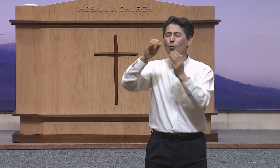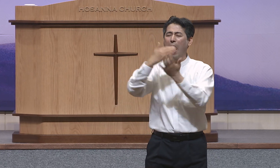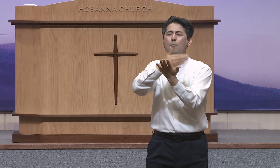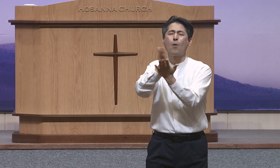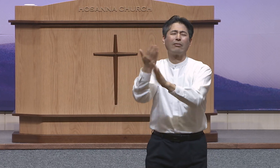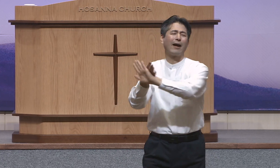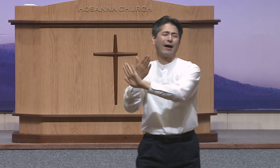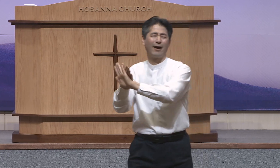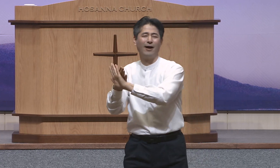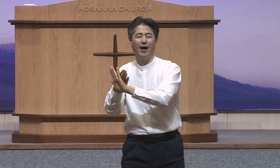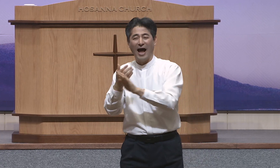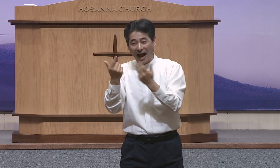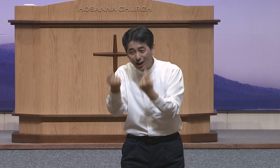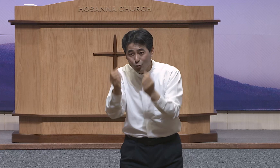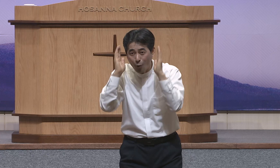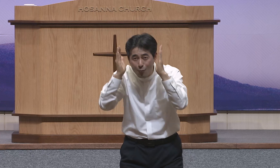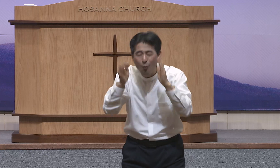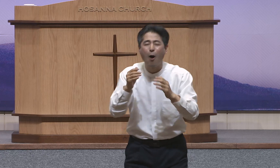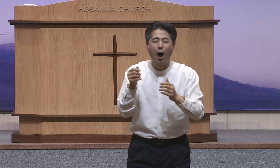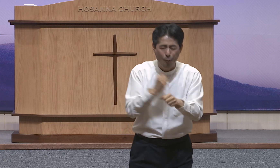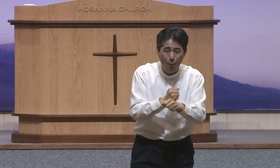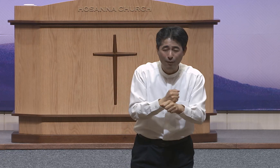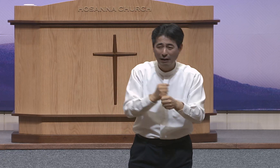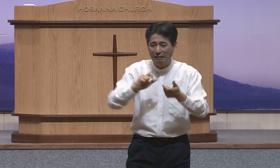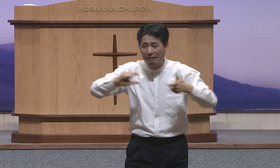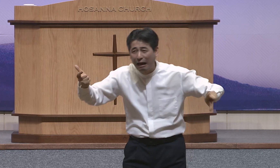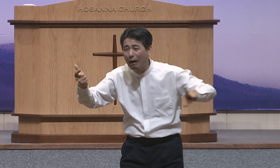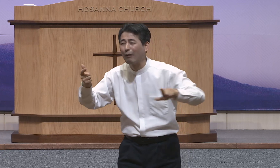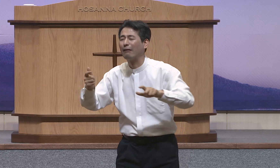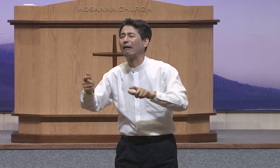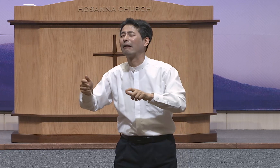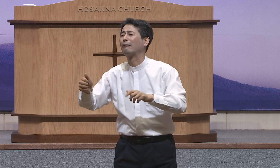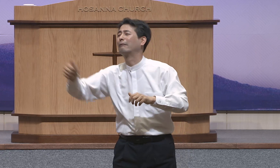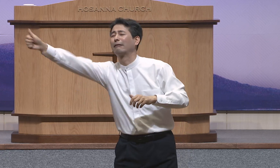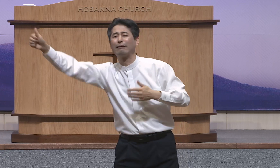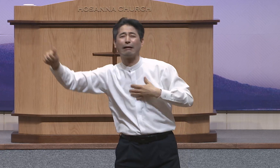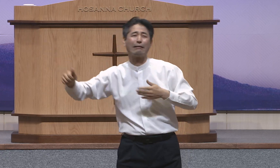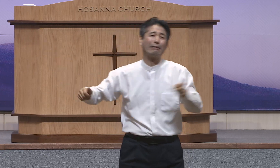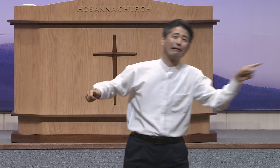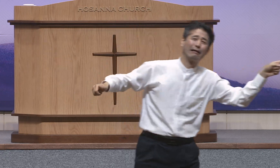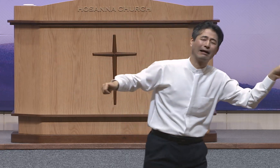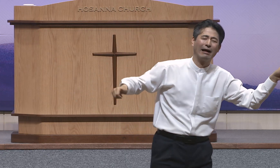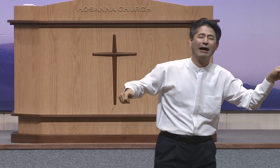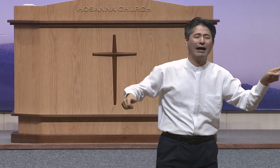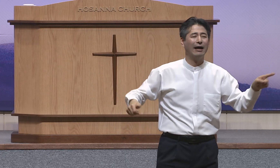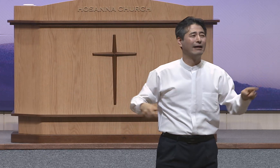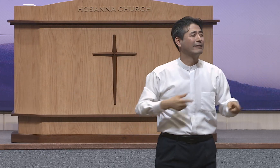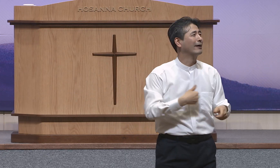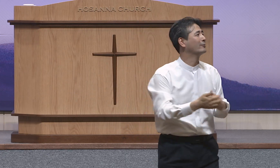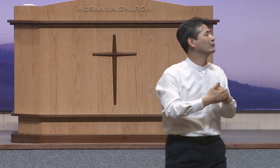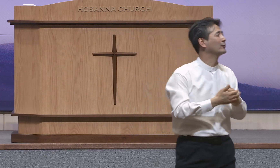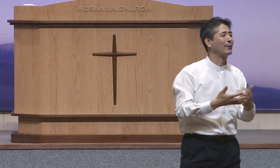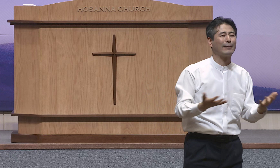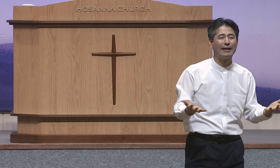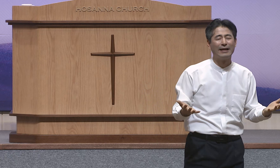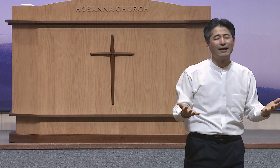그분과는 이제 과목을 맞추지 않았기 때문에 어떤 수업은 과목이 따로 되기 때문에 수어 통역을 제가 받을